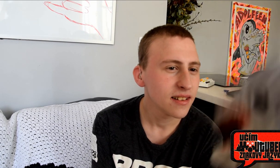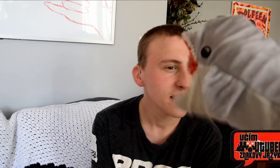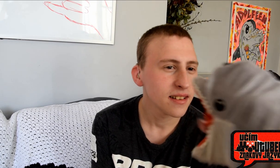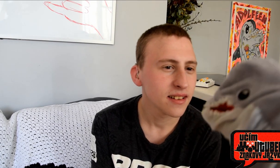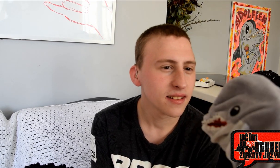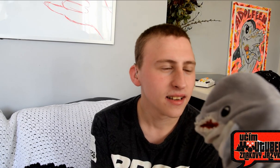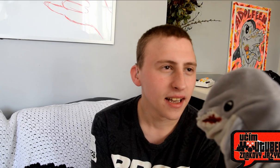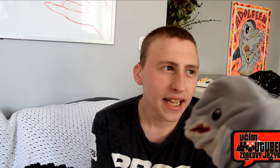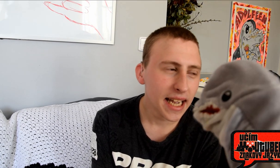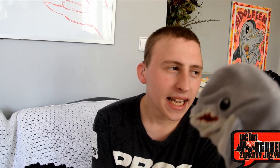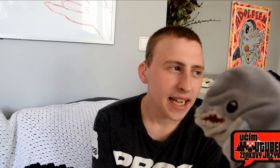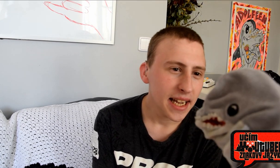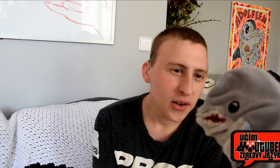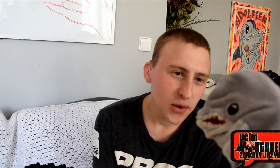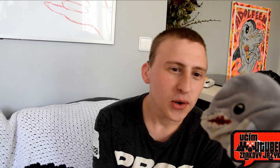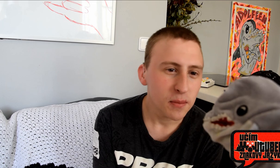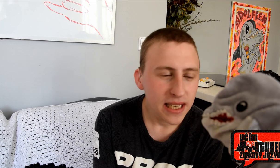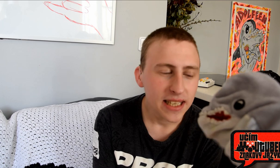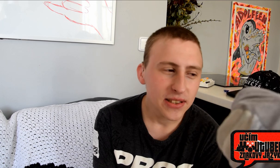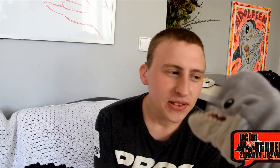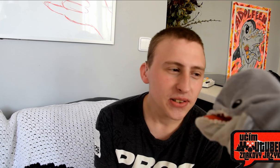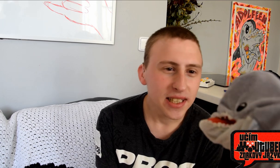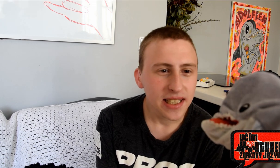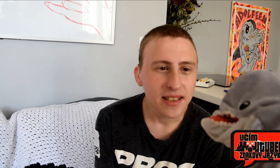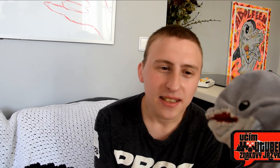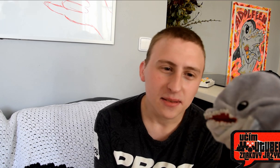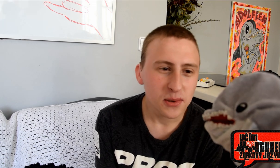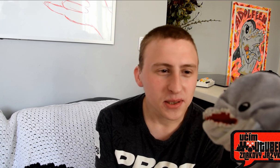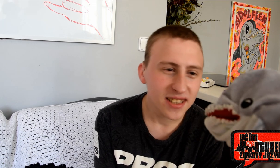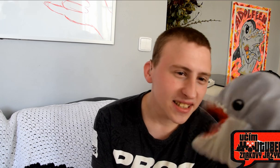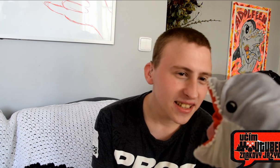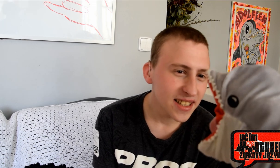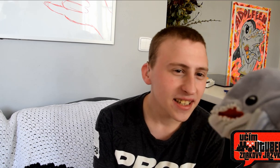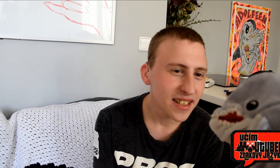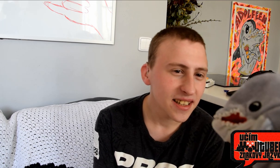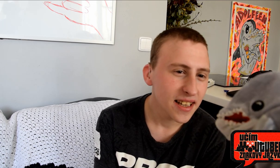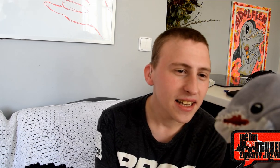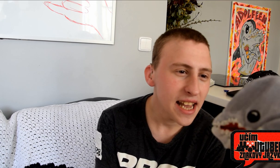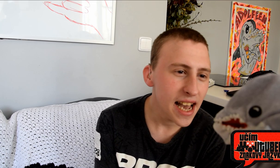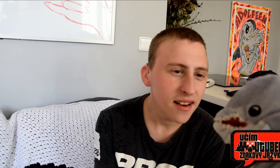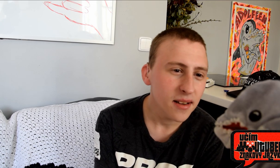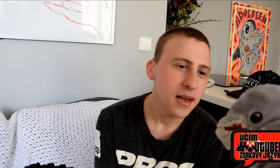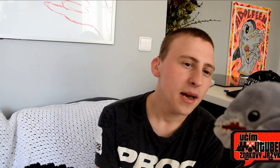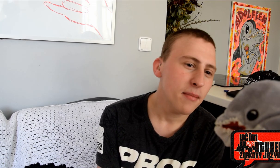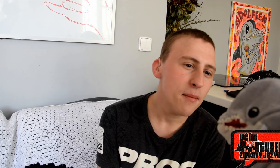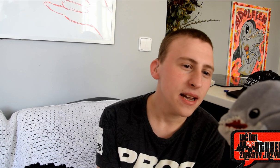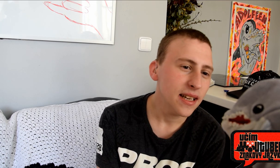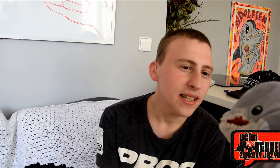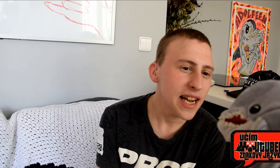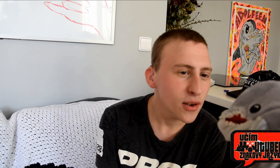mě! Jako jo, dobrý, dal si to, ale nic moc. Dál máme